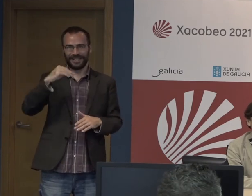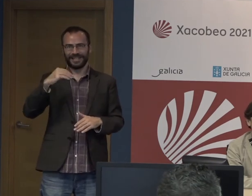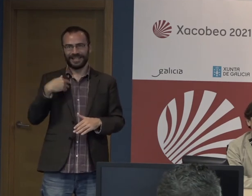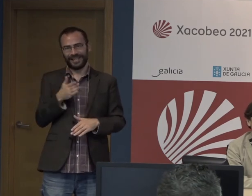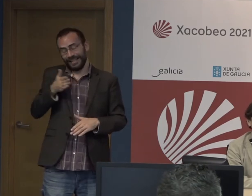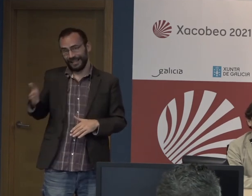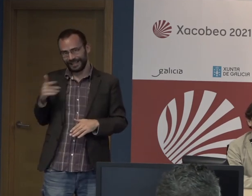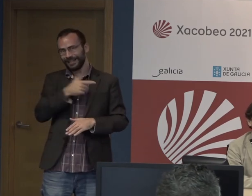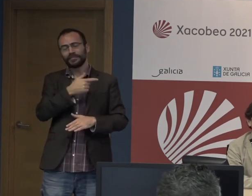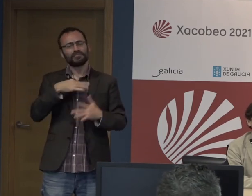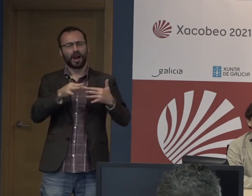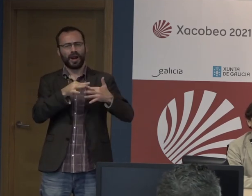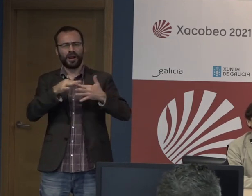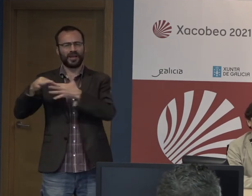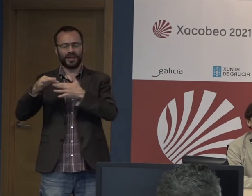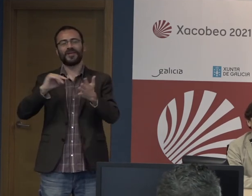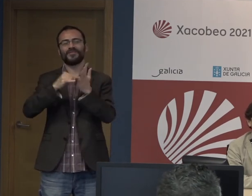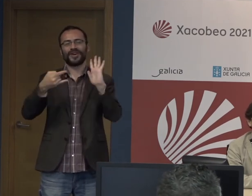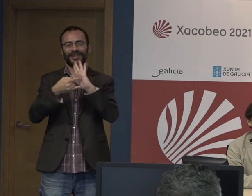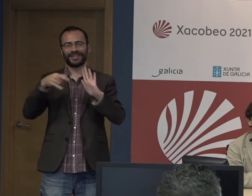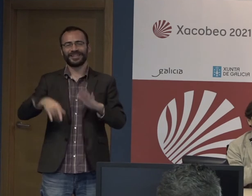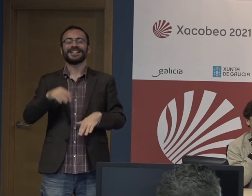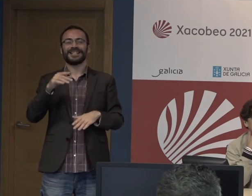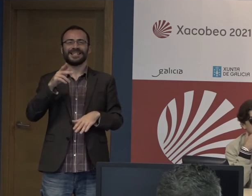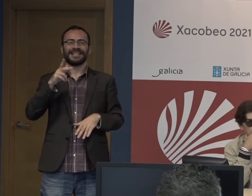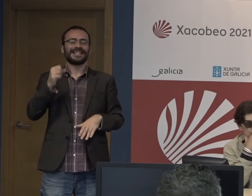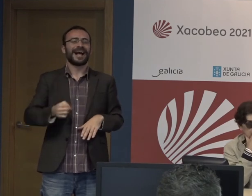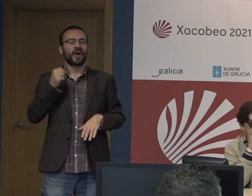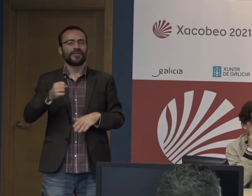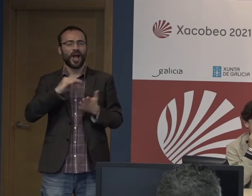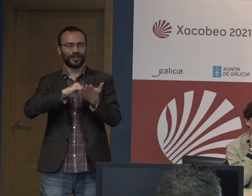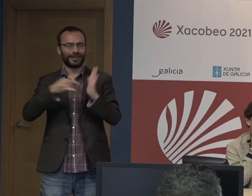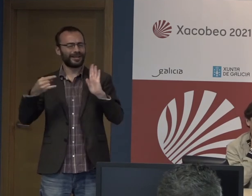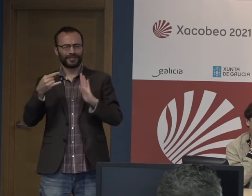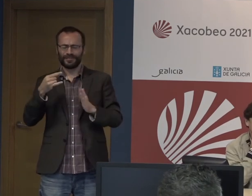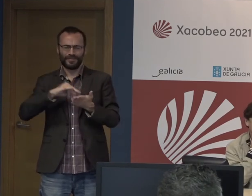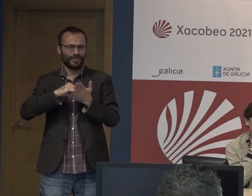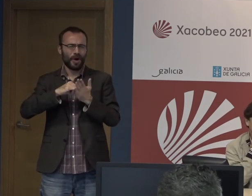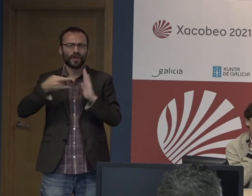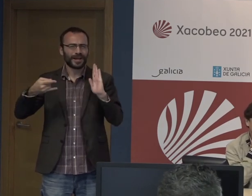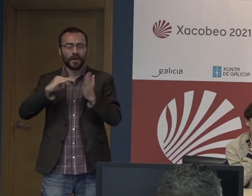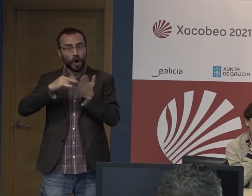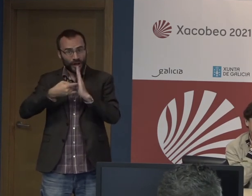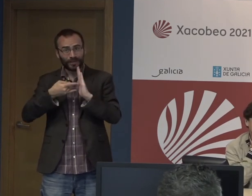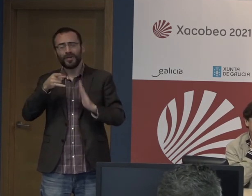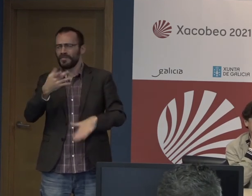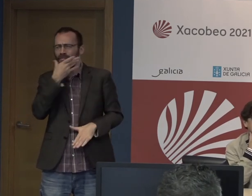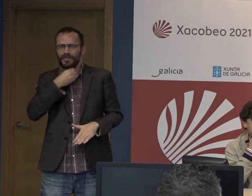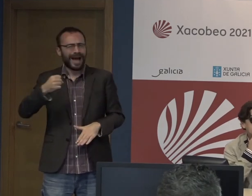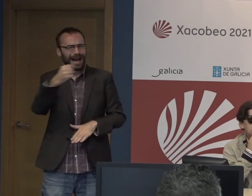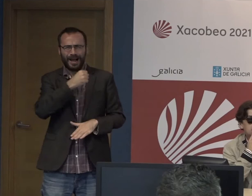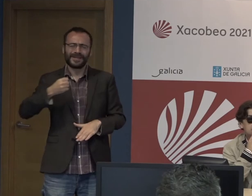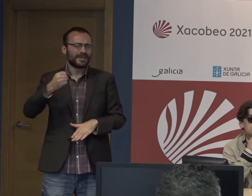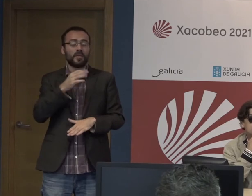lidera uno de los proyectos, que es este en el que estamos hoy, Sacobeo Tech, que es absolutamente maravilloso y por eso fue aprobado.